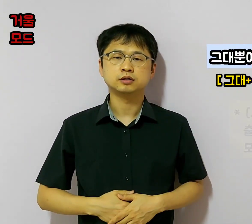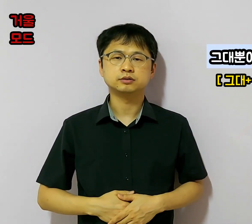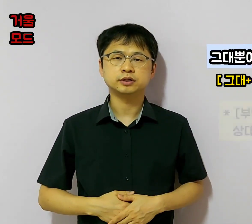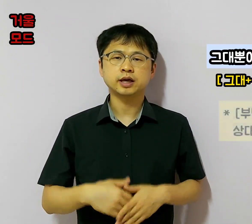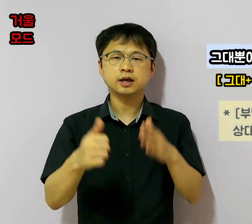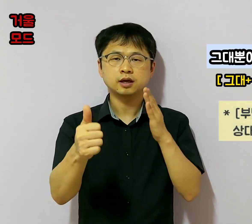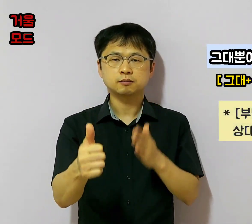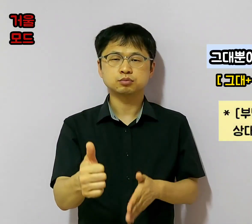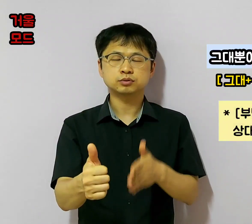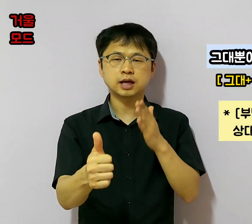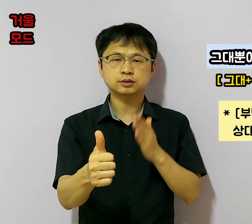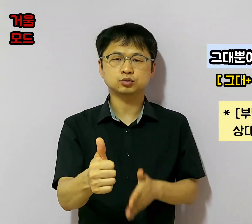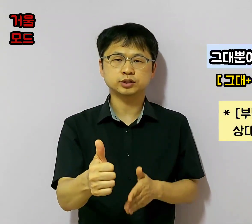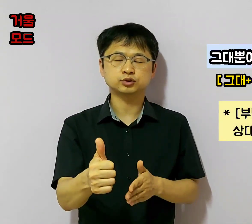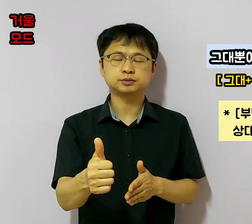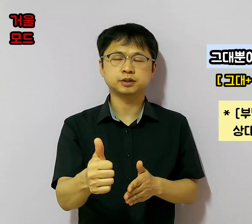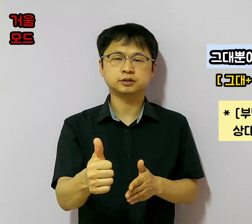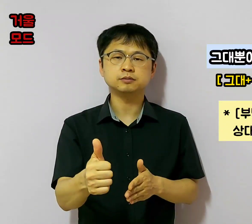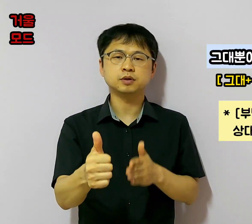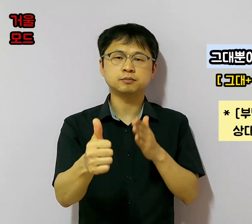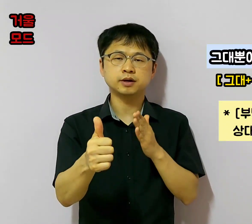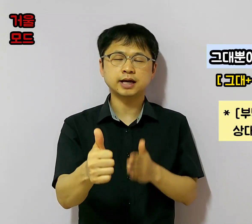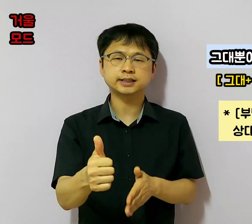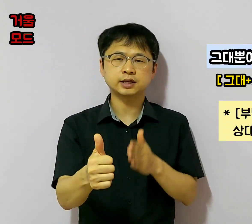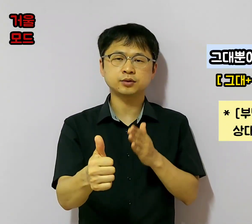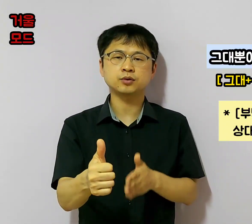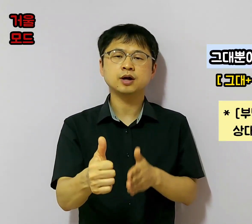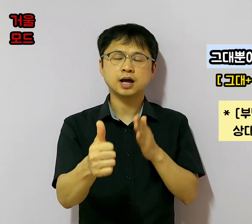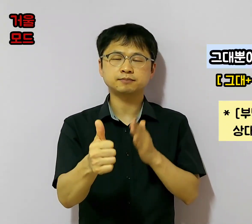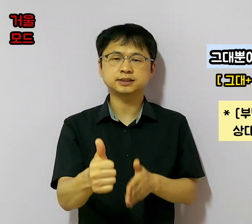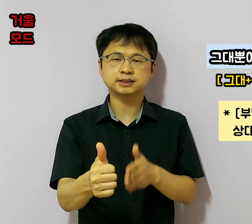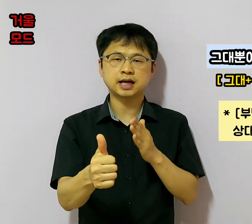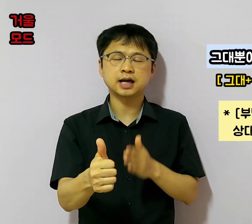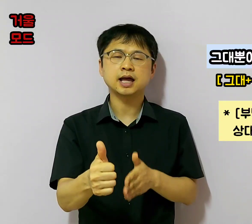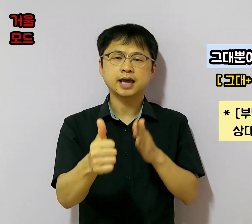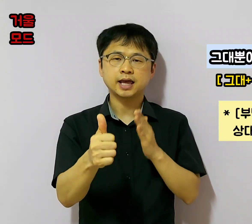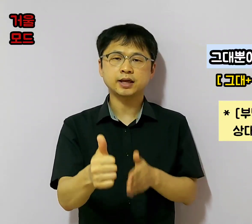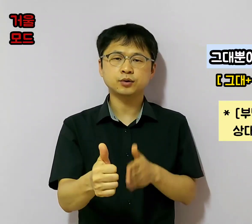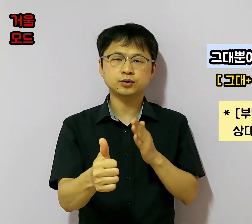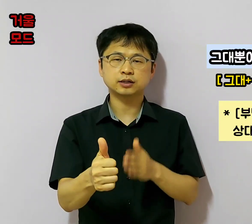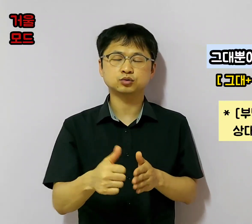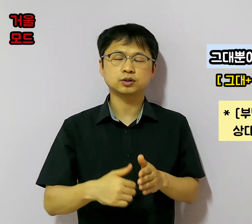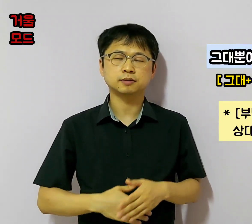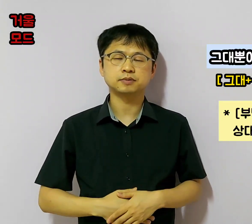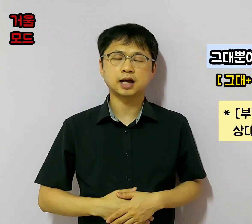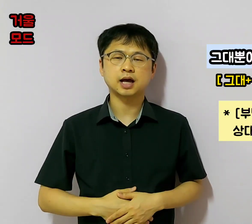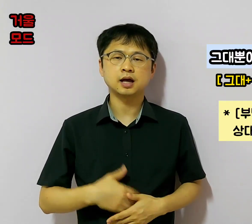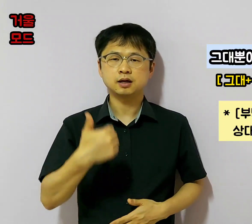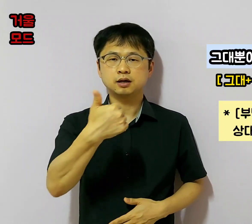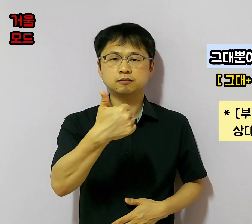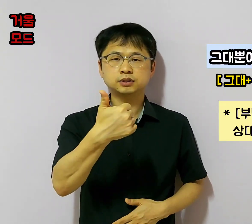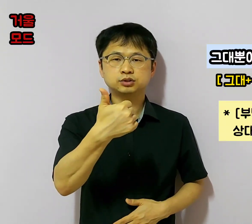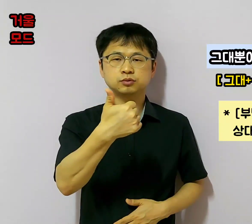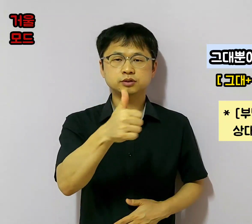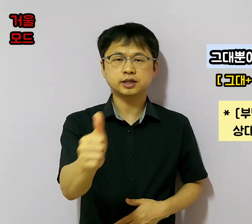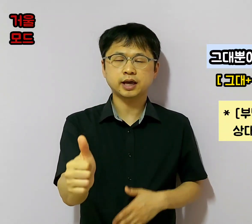그 뒤에 부탁 수어 해주시면은 하세요, 합시다, 해요 라는 수어가 됩니다. 엄지주먹